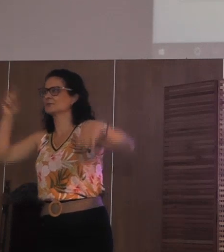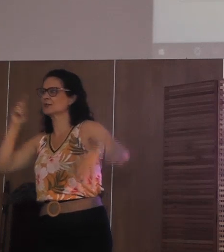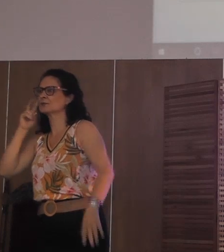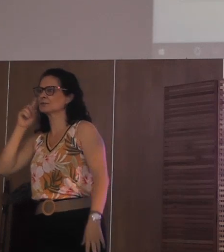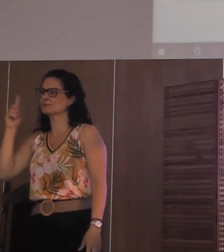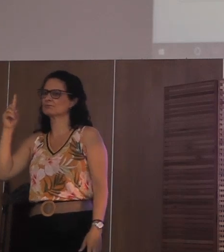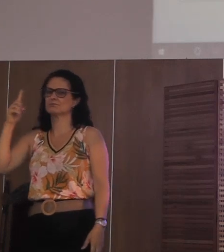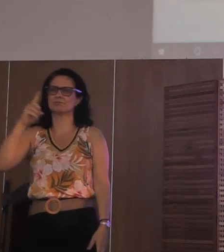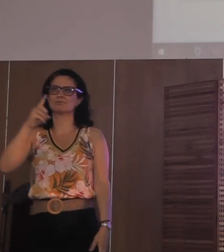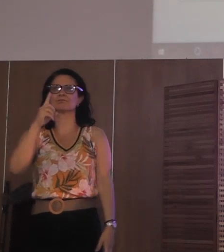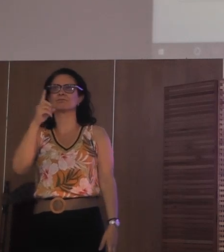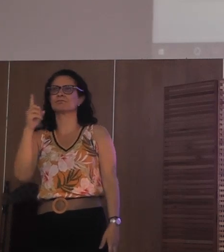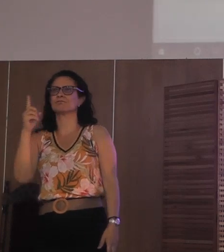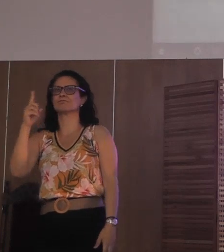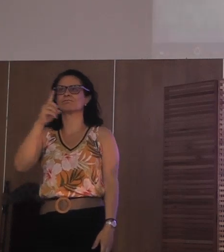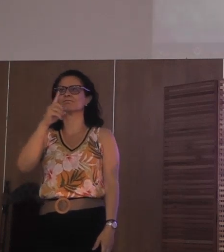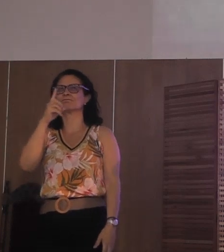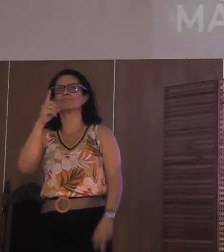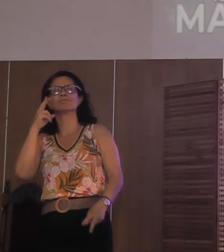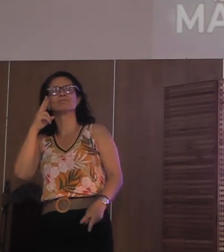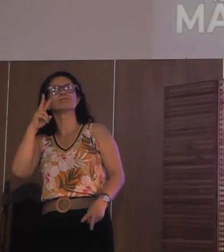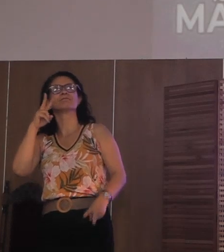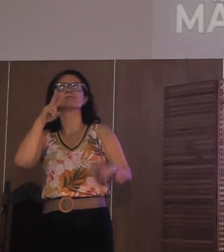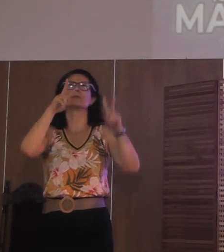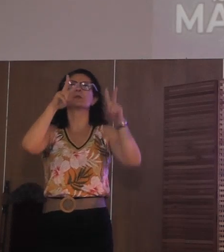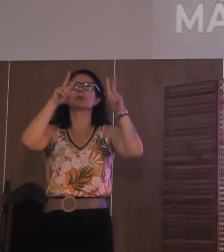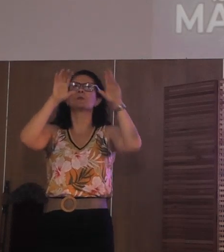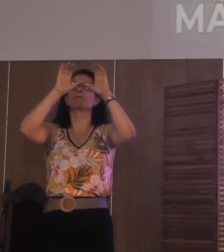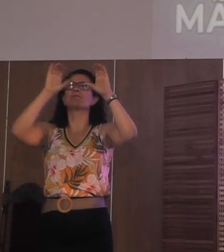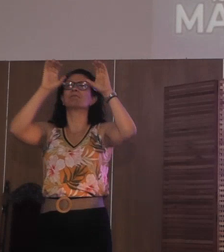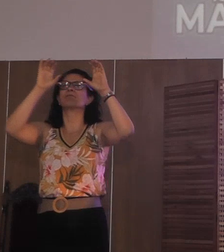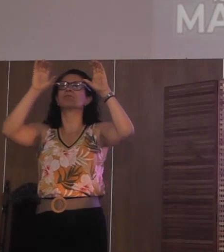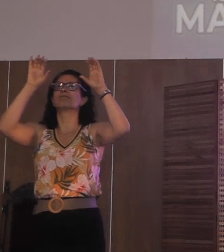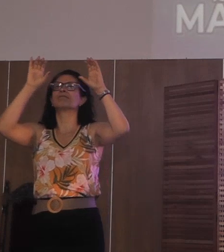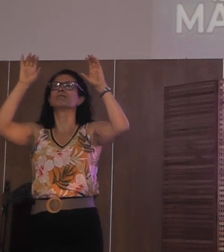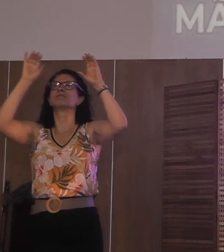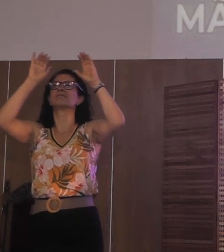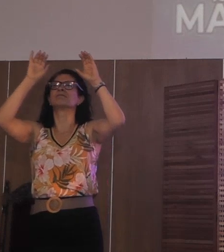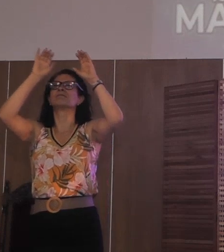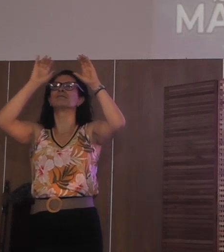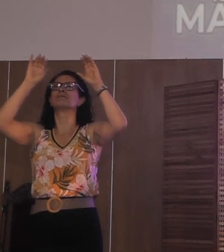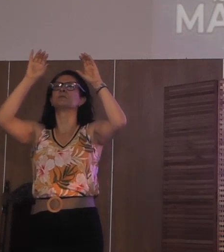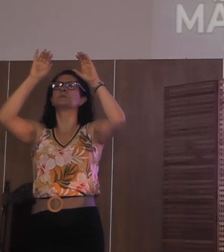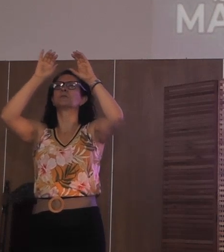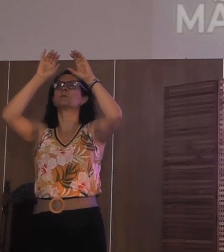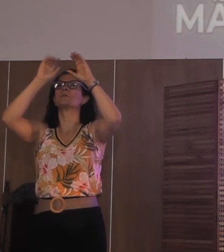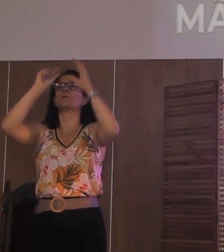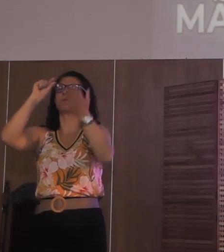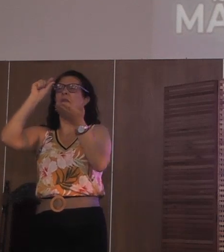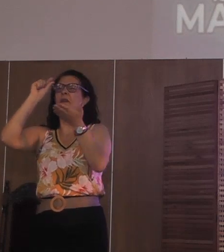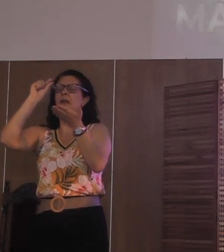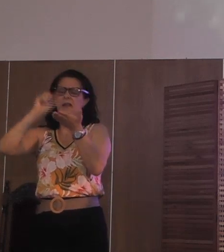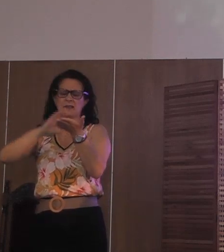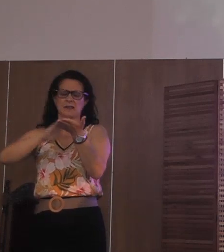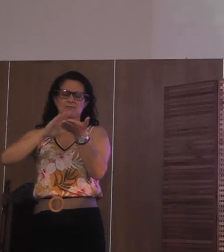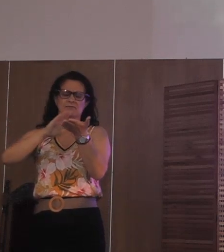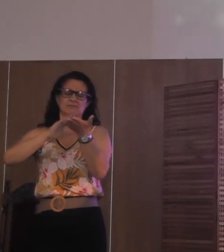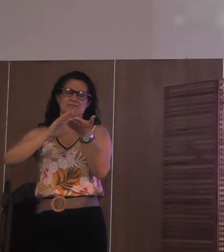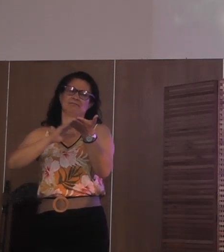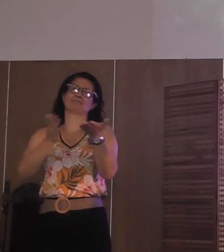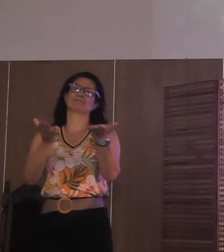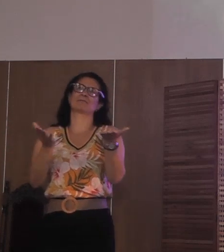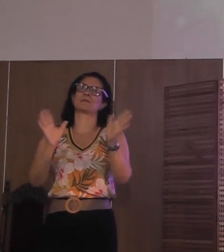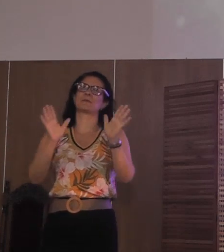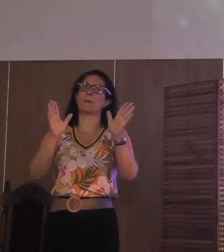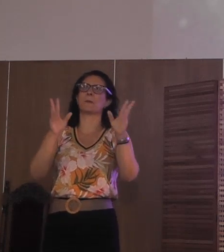Eu vejo uma pequena nuvem do tamanho da mão do homem,